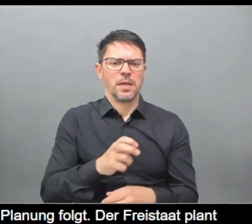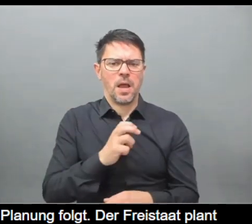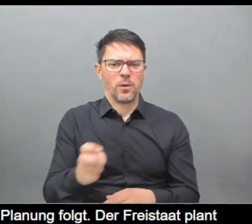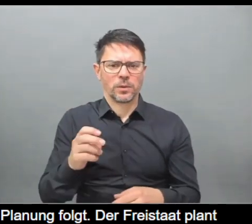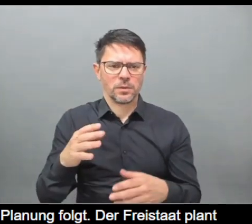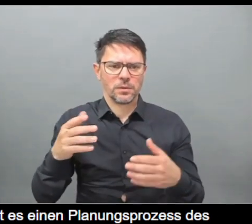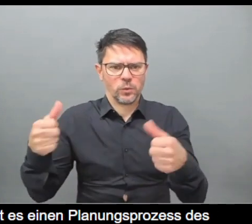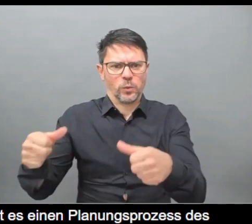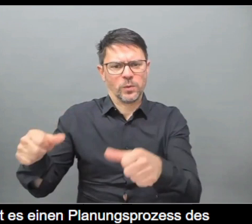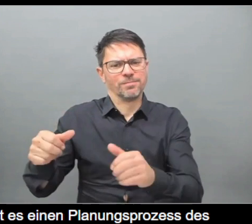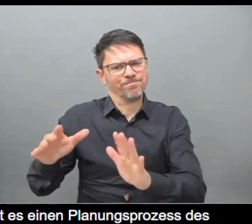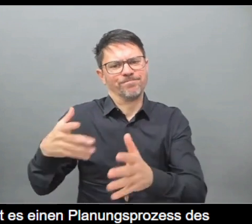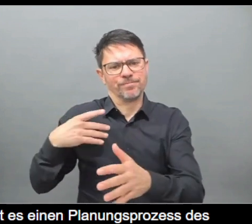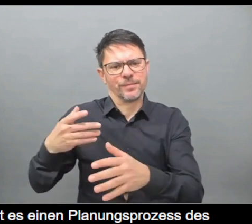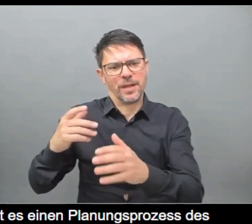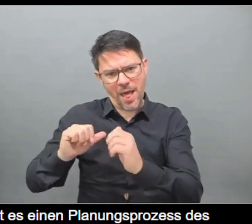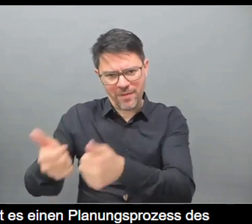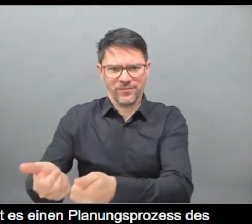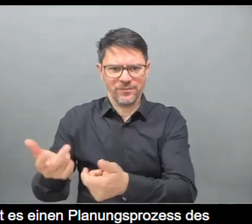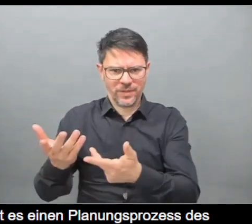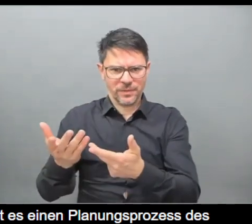Uli Bachmeier, Augsburger Allgemeiner.